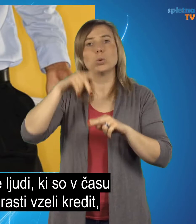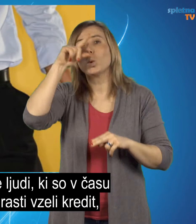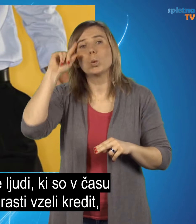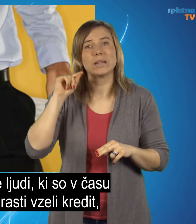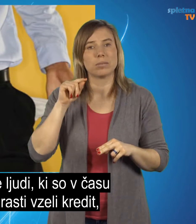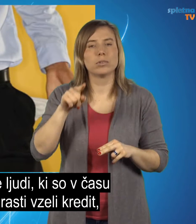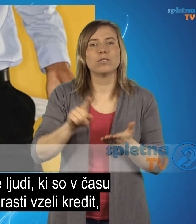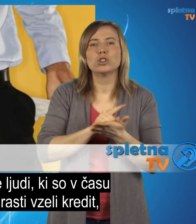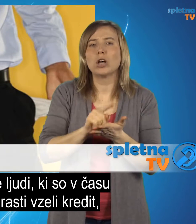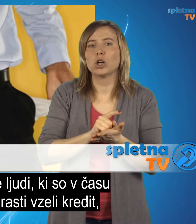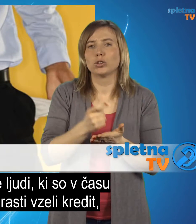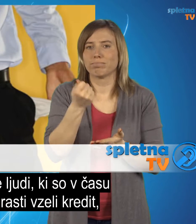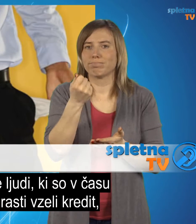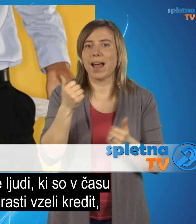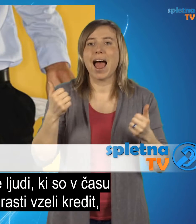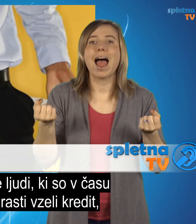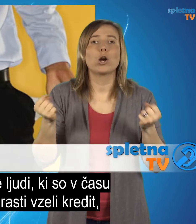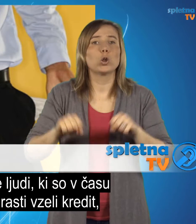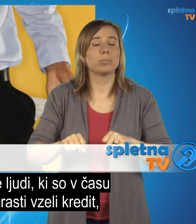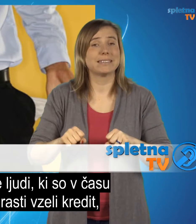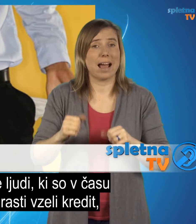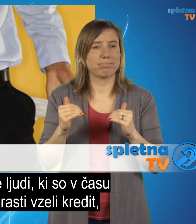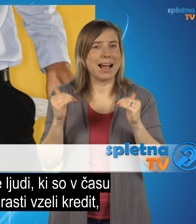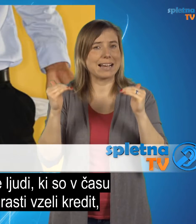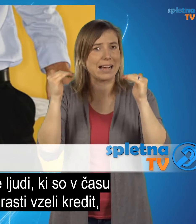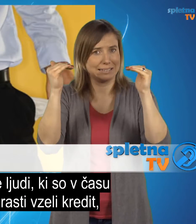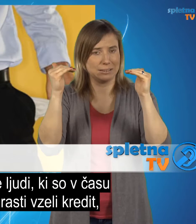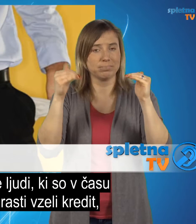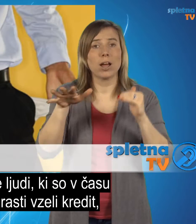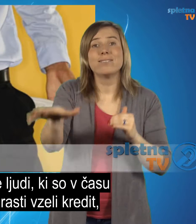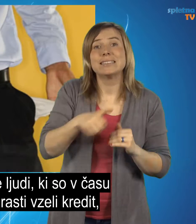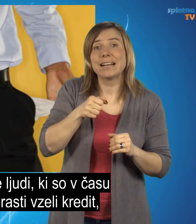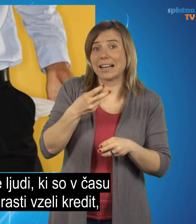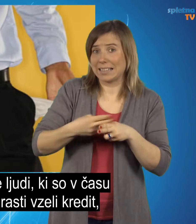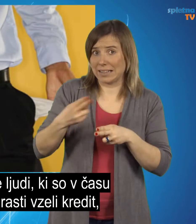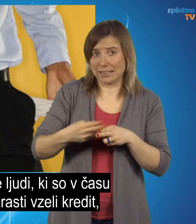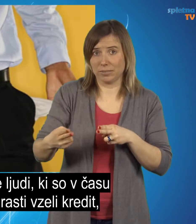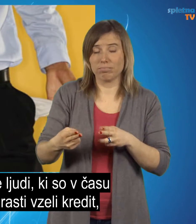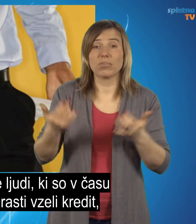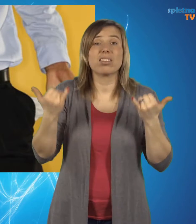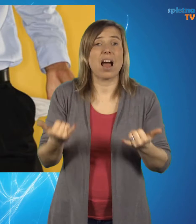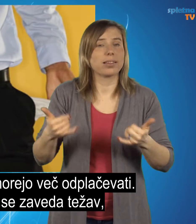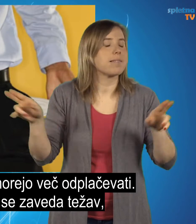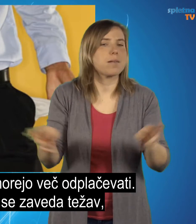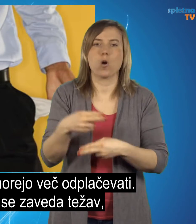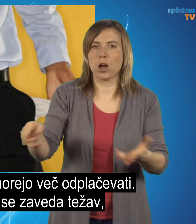Čedalje več je ljudi, ki so v času ekonomske rasti vzeli kredit, ki ga danes ne zmorejo več odplačevati.